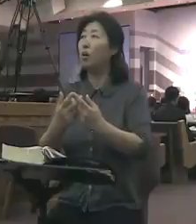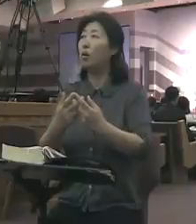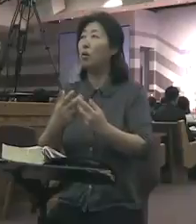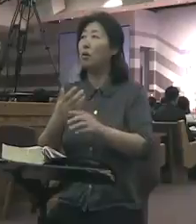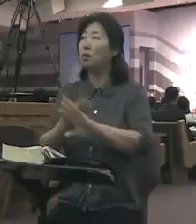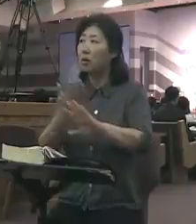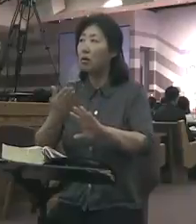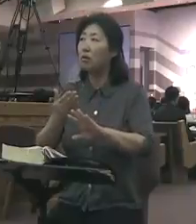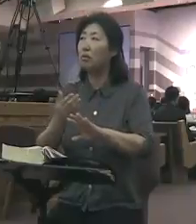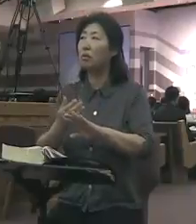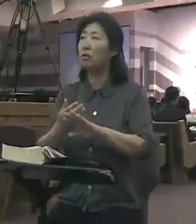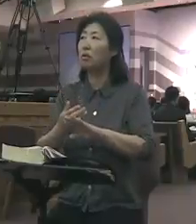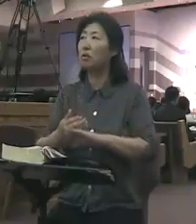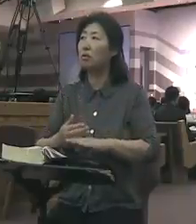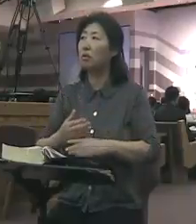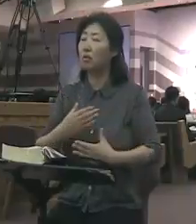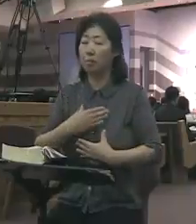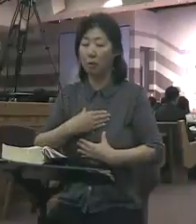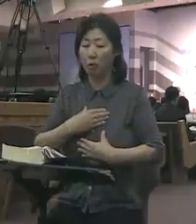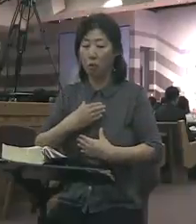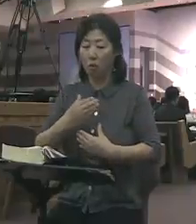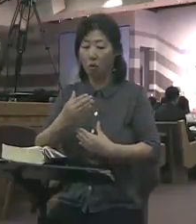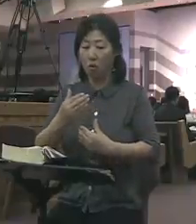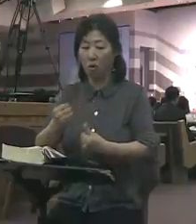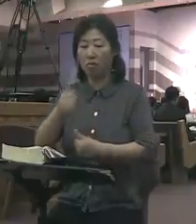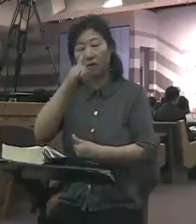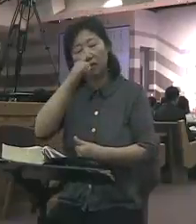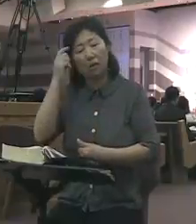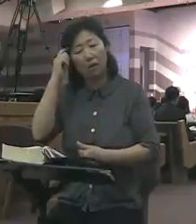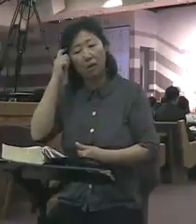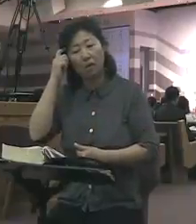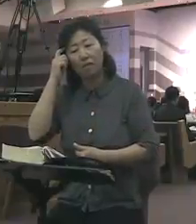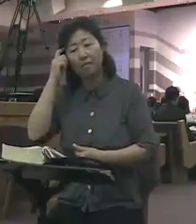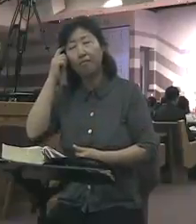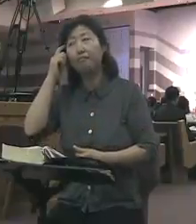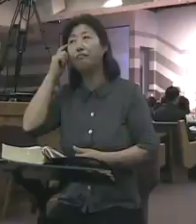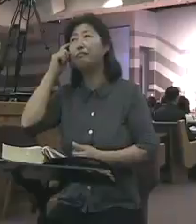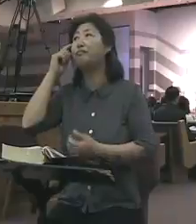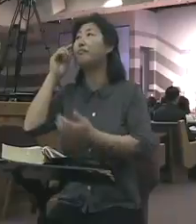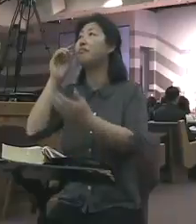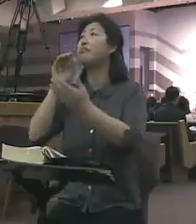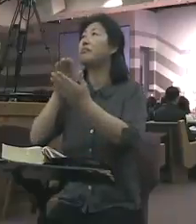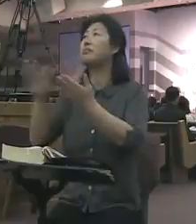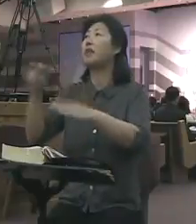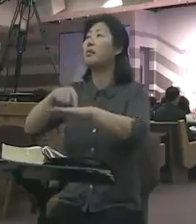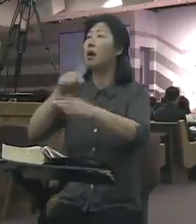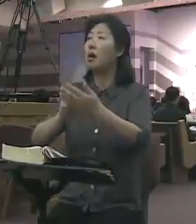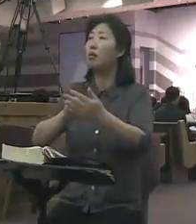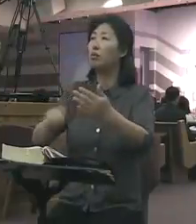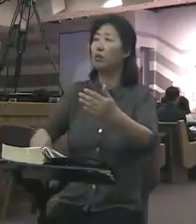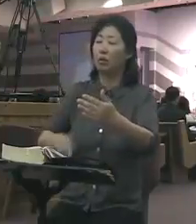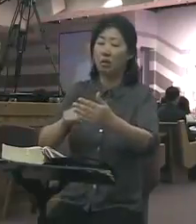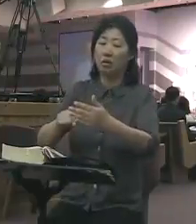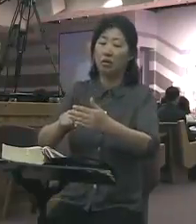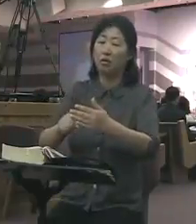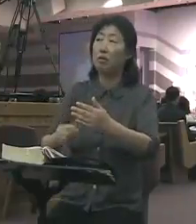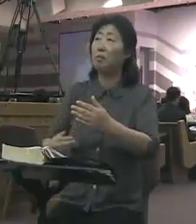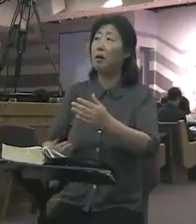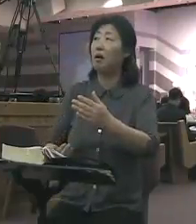또 평온함이 있으리라 그렇게 기대를 못했는데 가기도 전에 제 마음속에서 막 일어나더라고요.